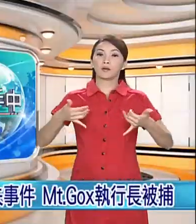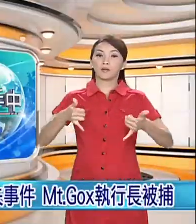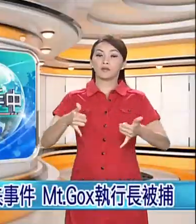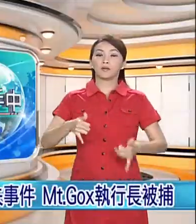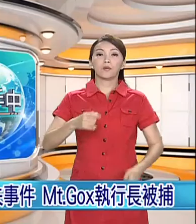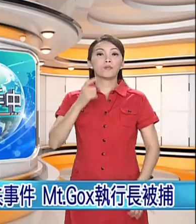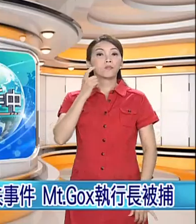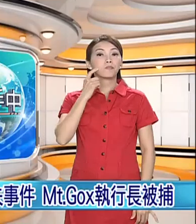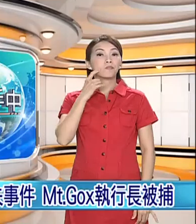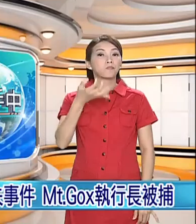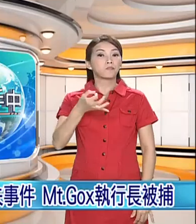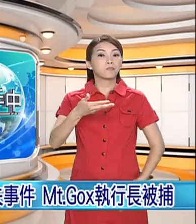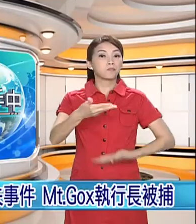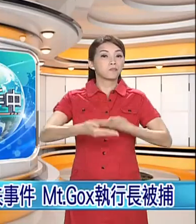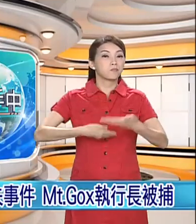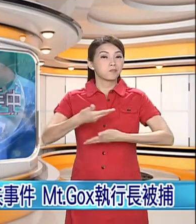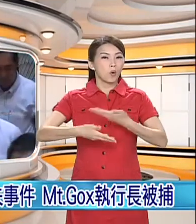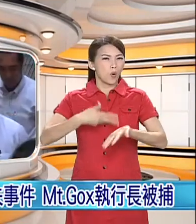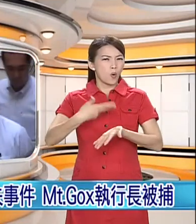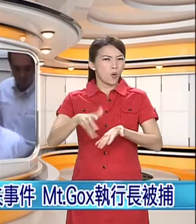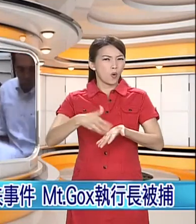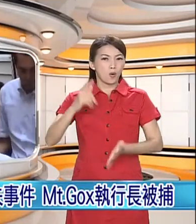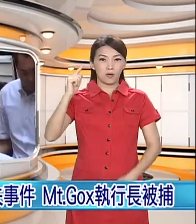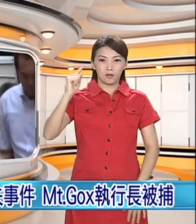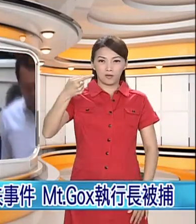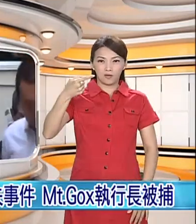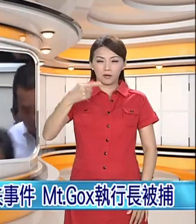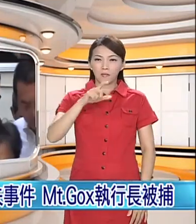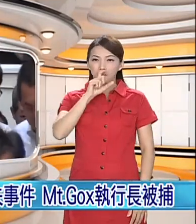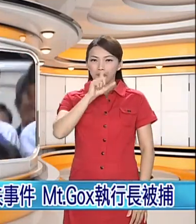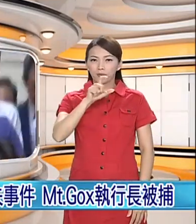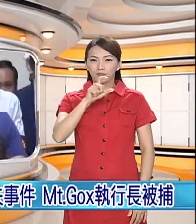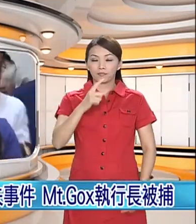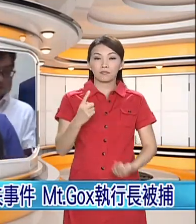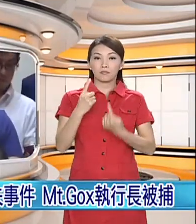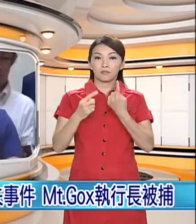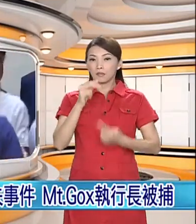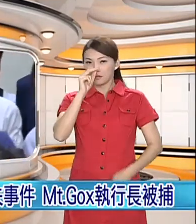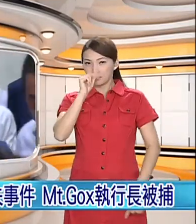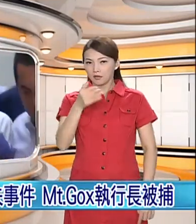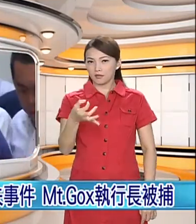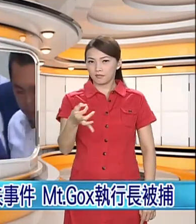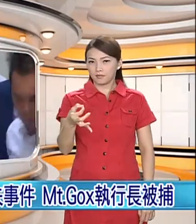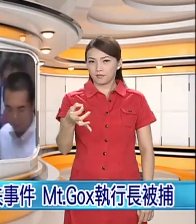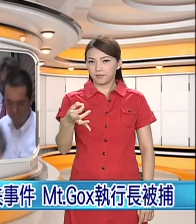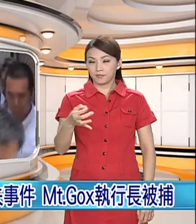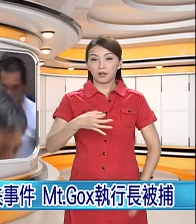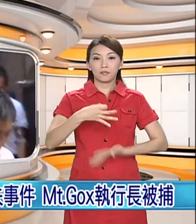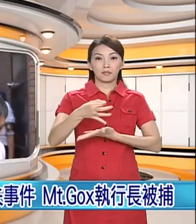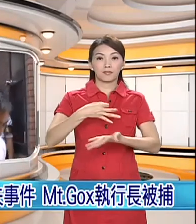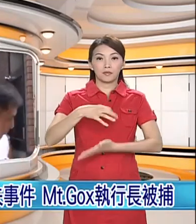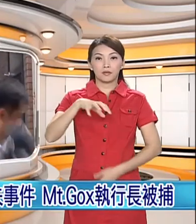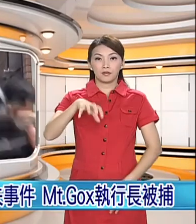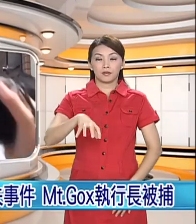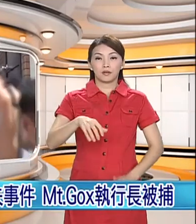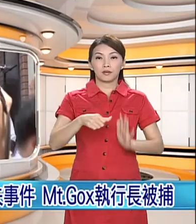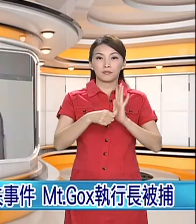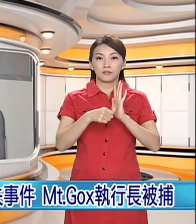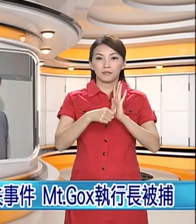司设在日本东京，曾经是全球最大虚拟货币比特币交易